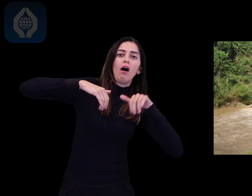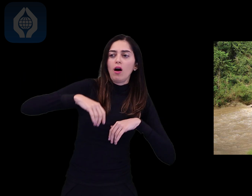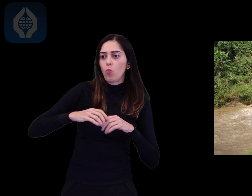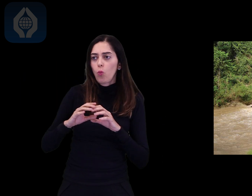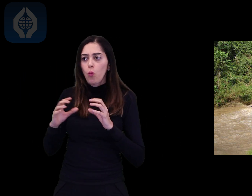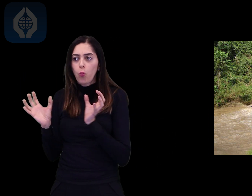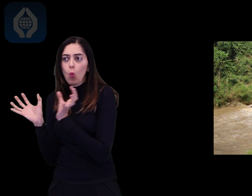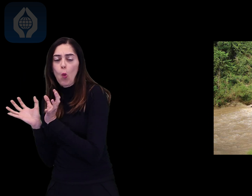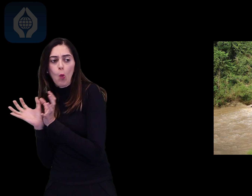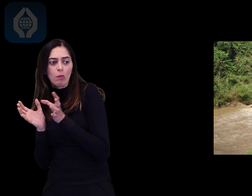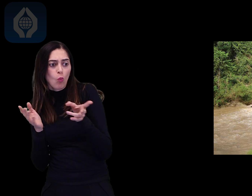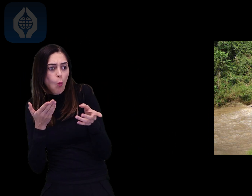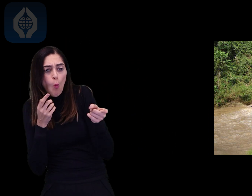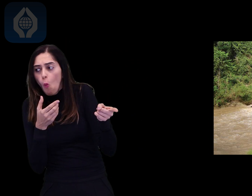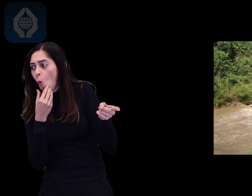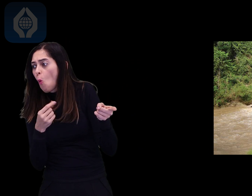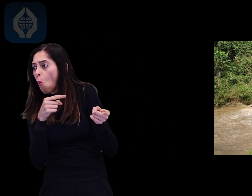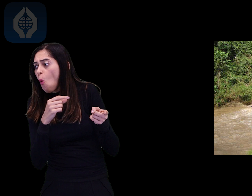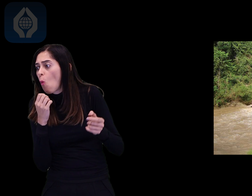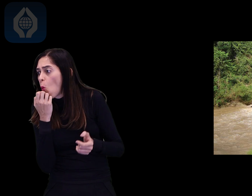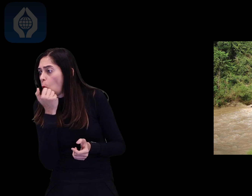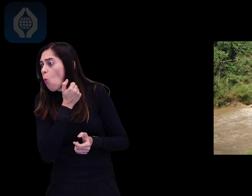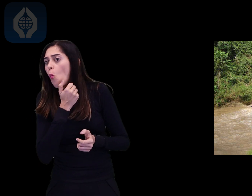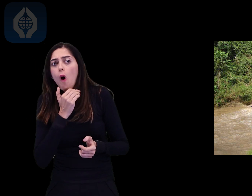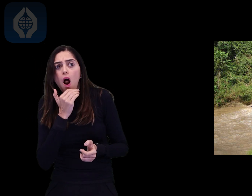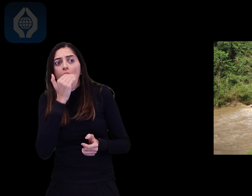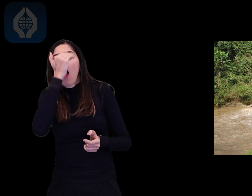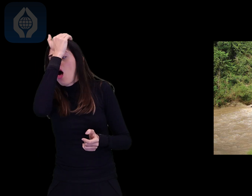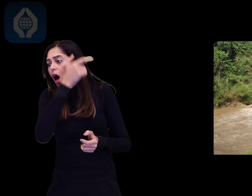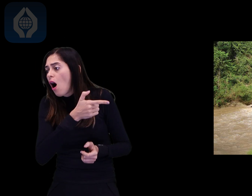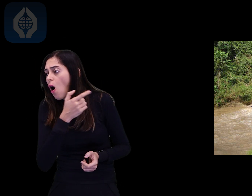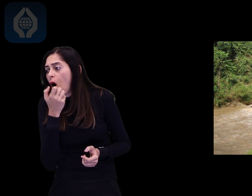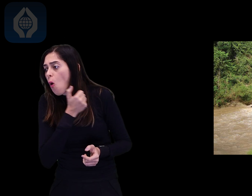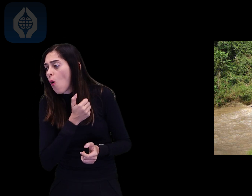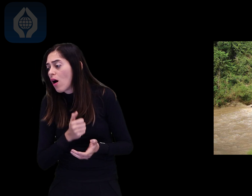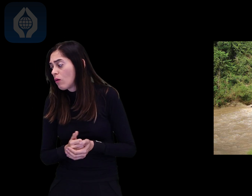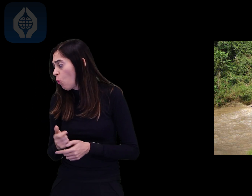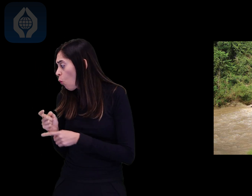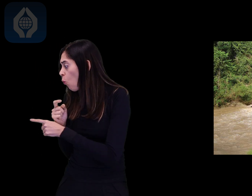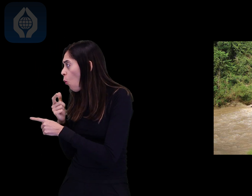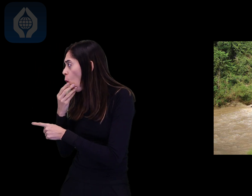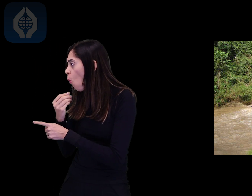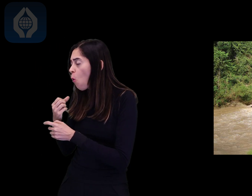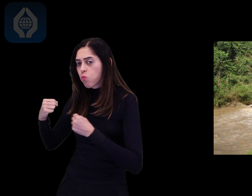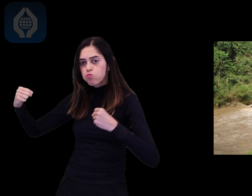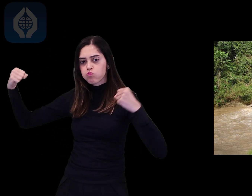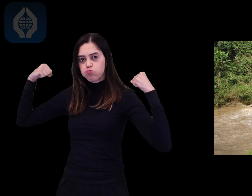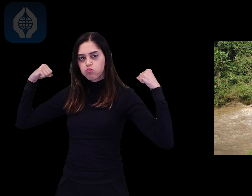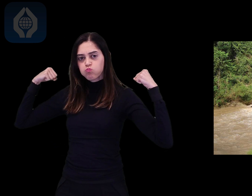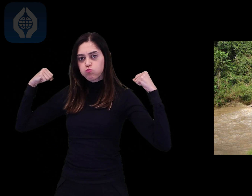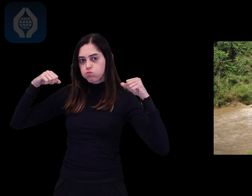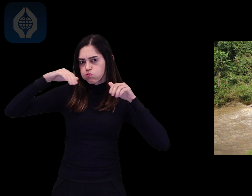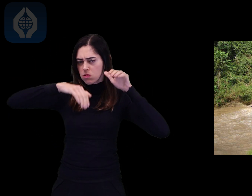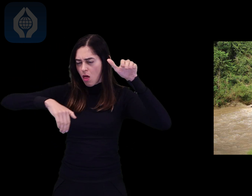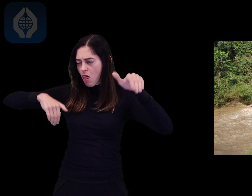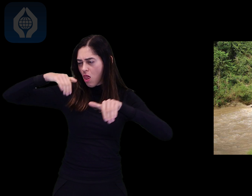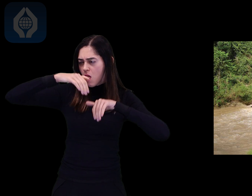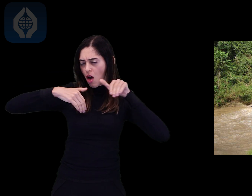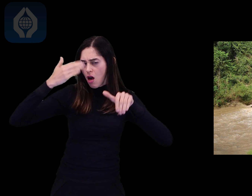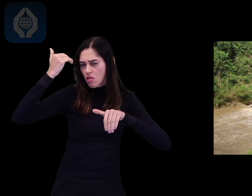do barranco. Nenhum deles podia ajudar o homem que estava prestes a se afogar, exceto um homem forte que era excelente